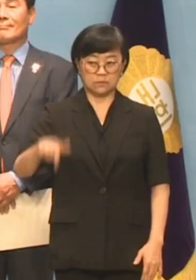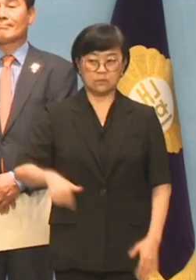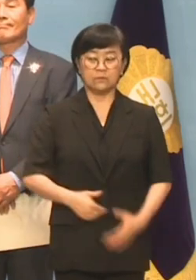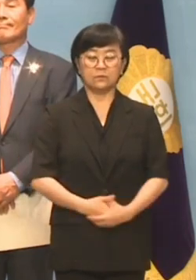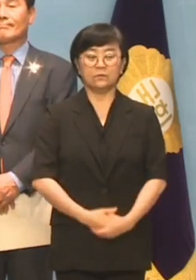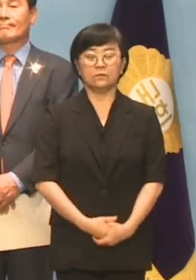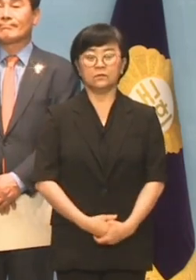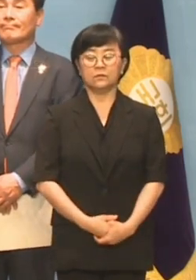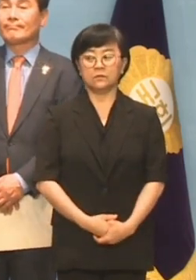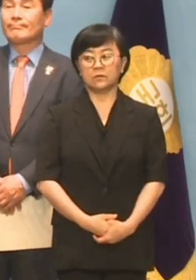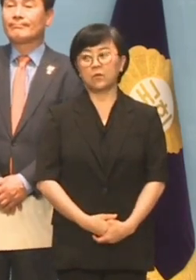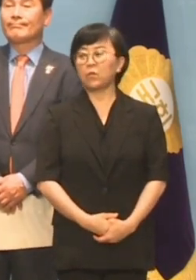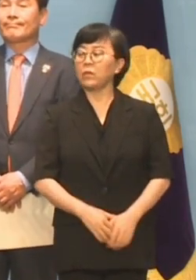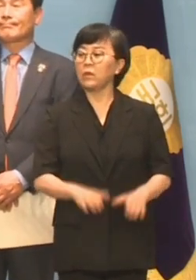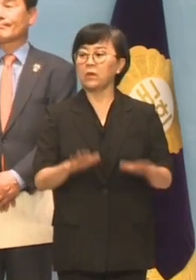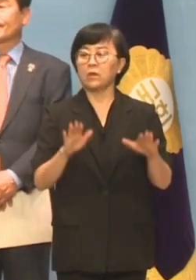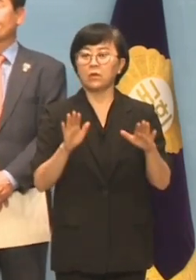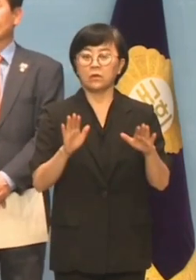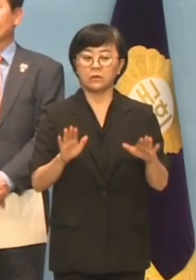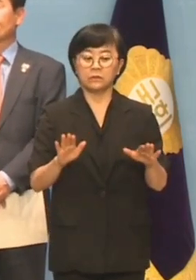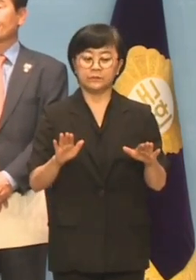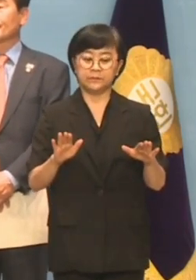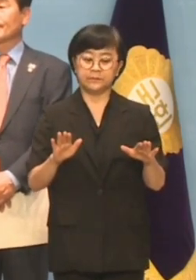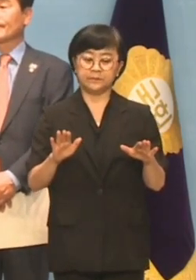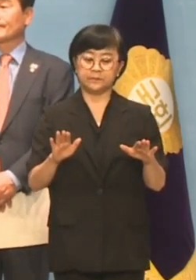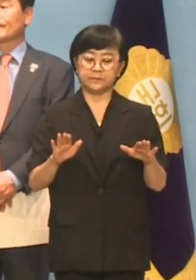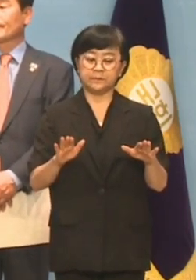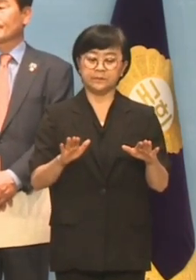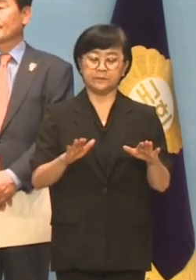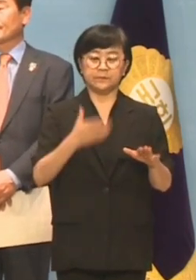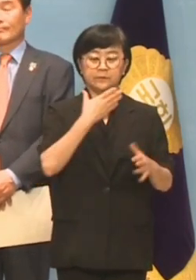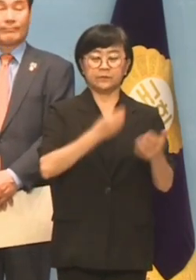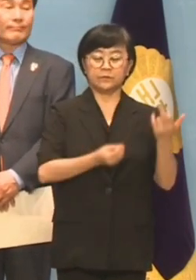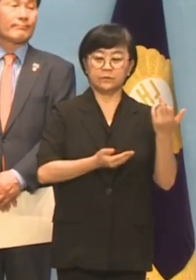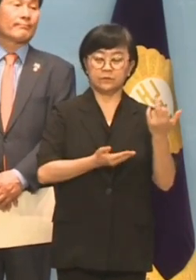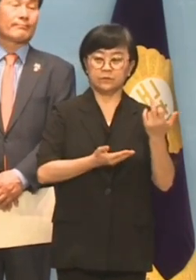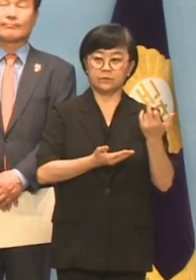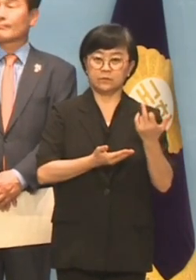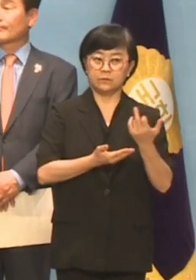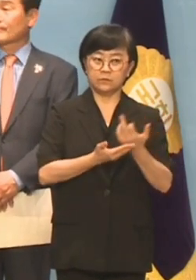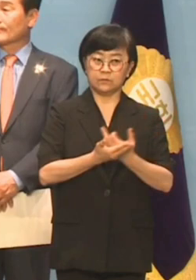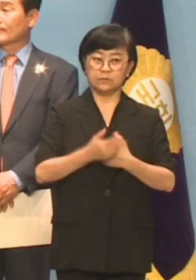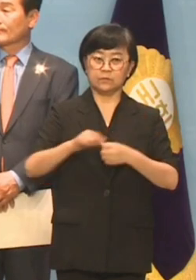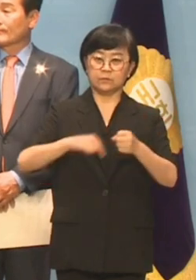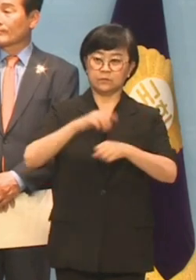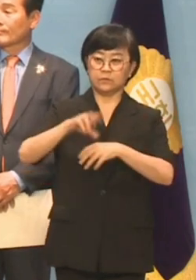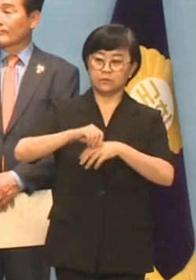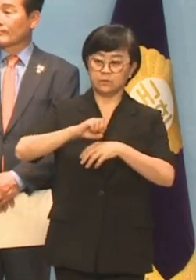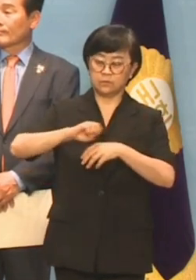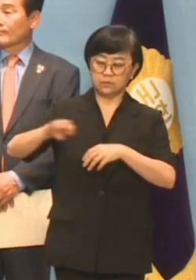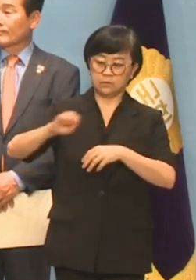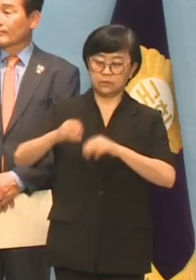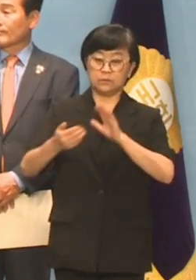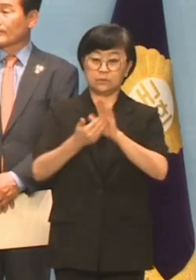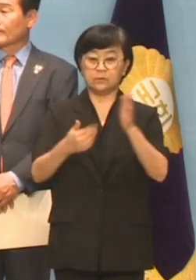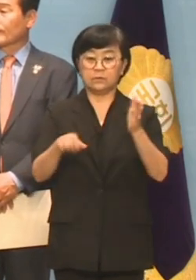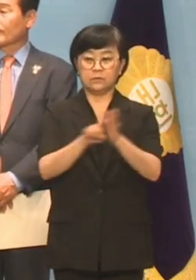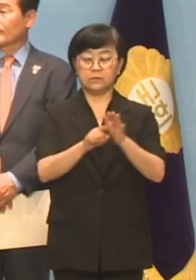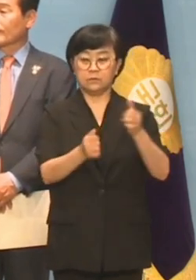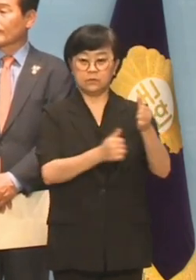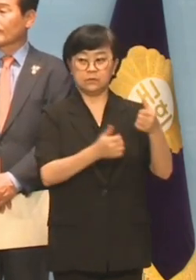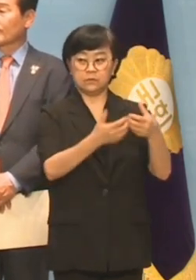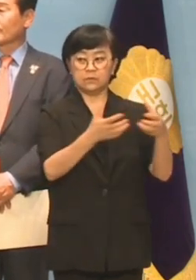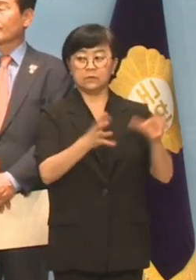드리겠습니다. 오늘 저희는 이제 후쿠시마 원전 오염수 저지 대책위원회와 그리고